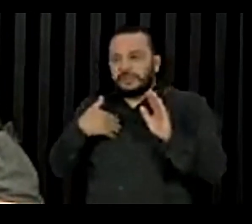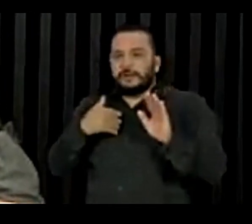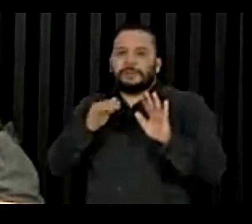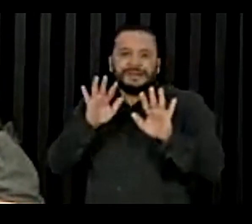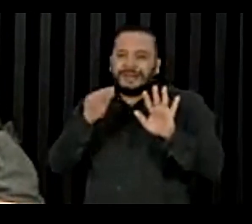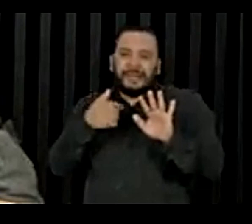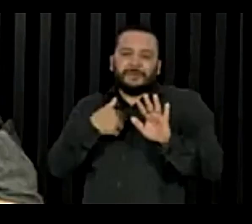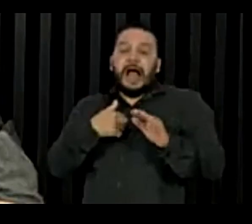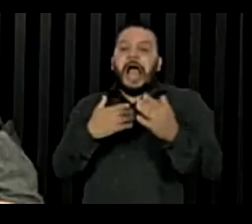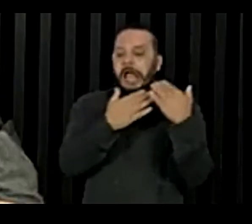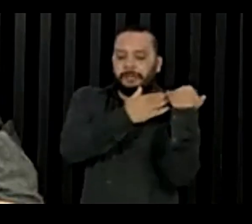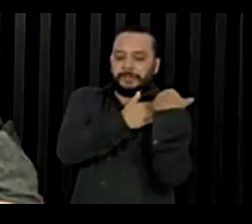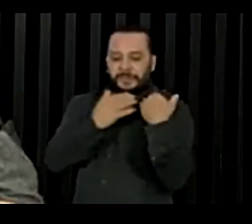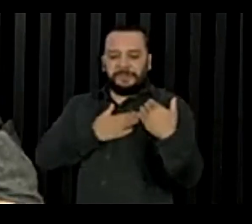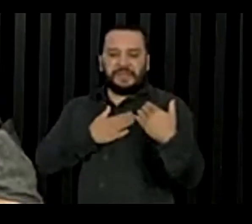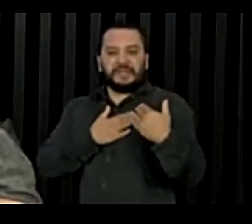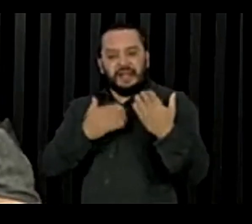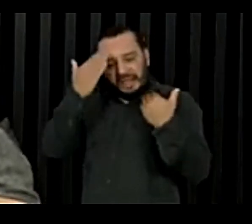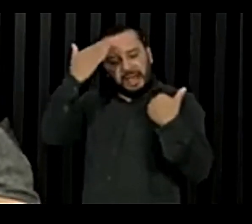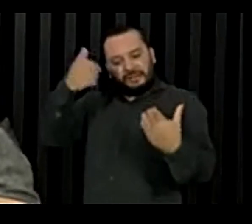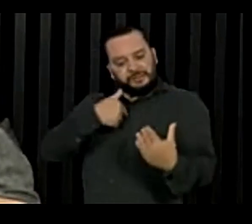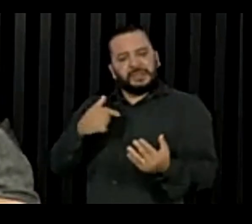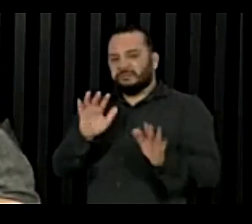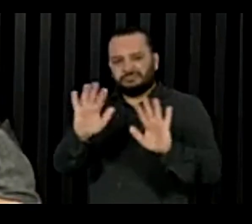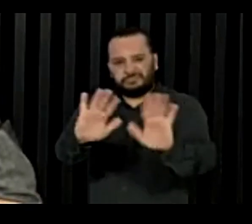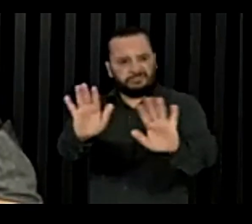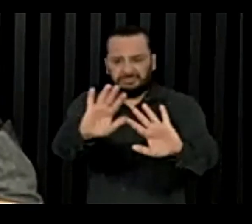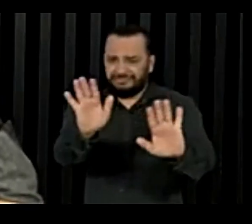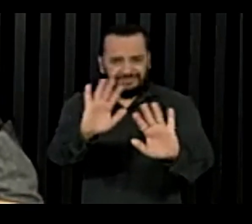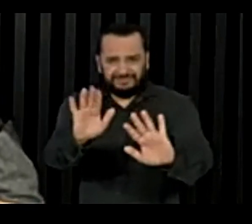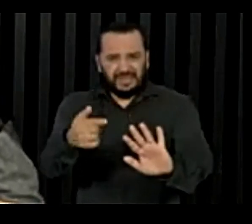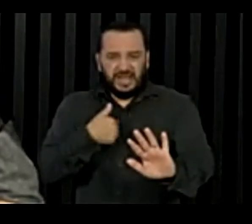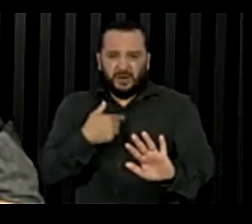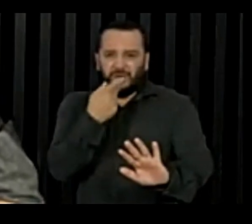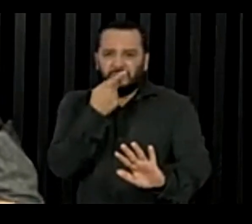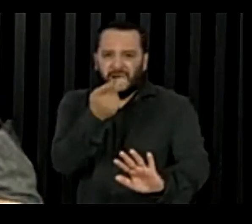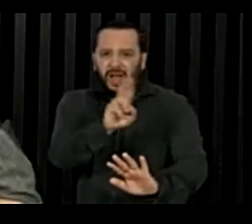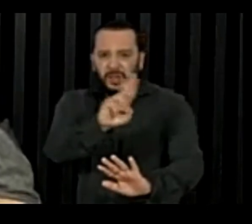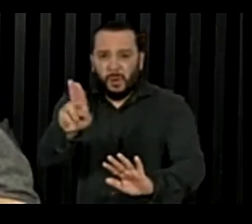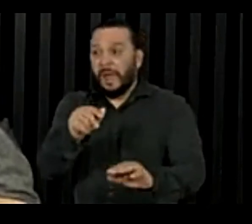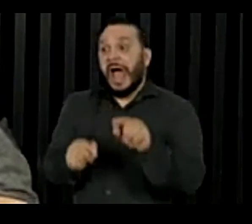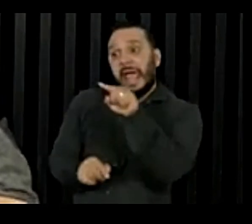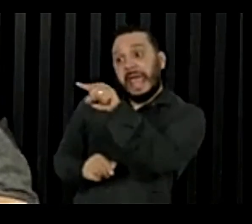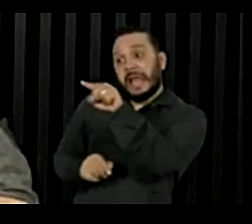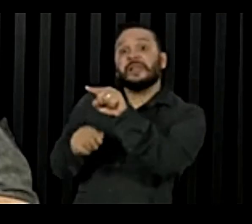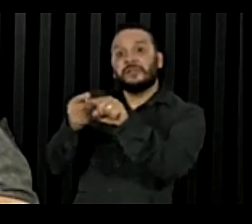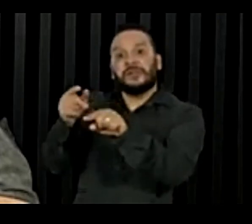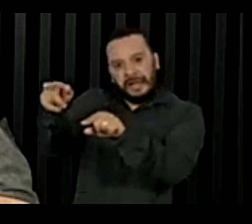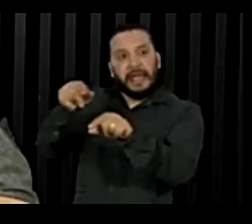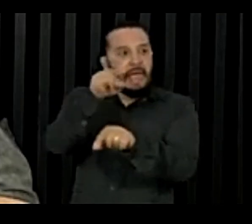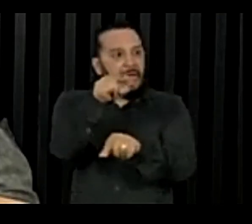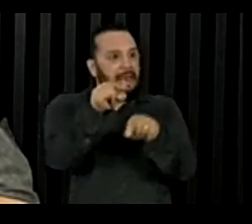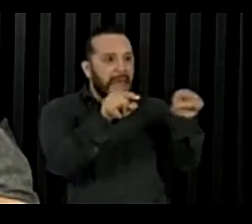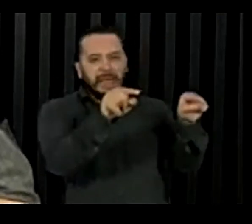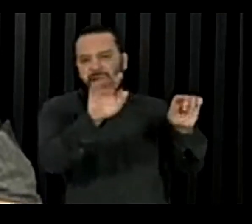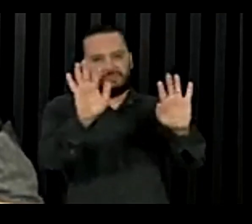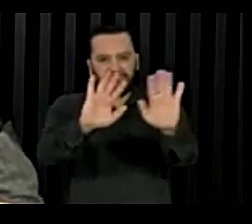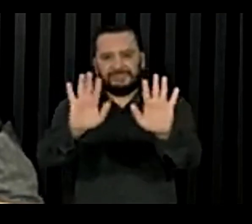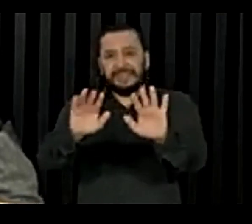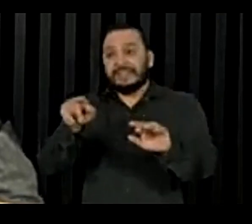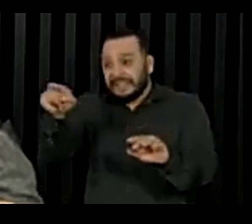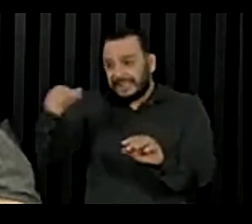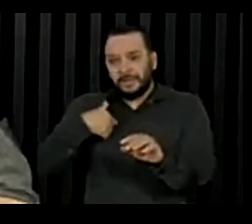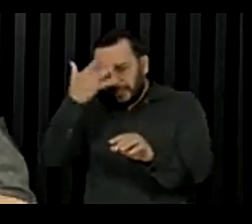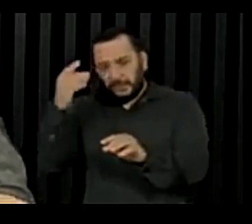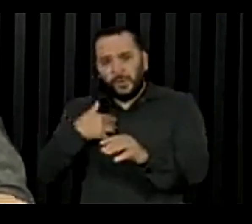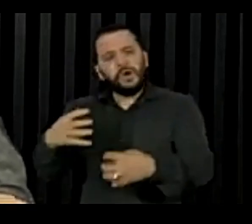esse crédito, eu não busco esse crédito. Eu não tenho por que vir aqui falar, eu sou responsável por tal pessoa ter se comunicado politicamente. Se uma pessoa